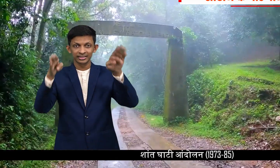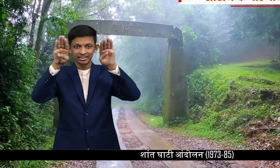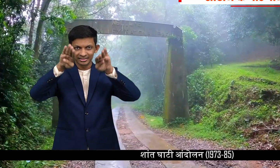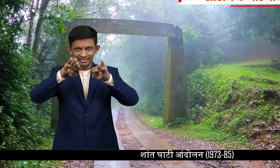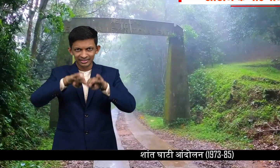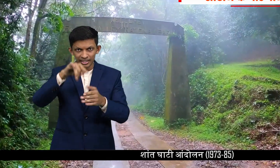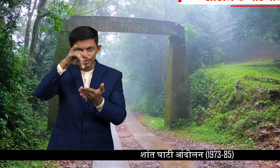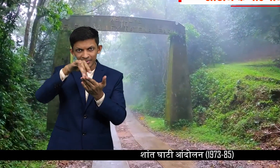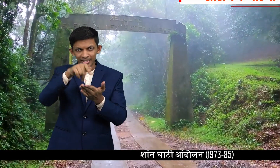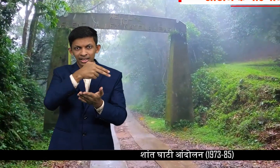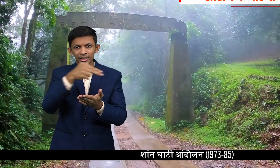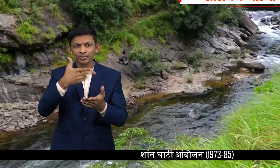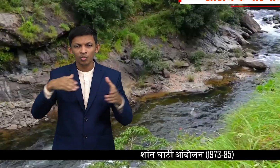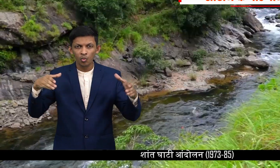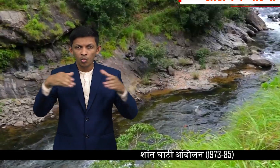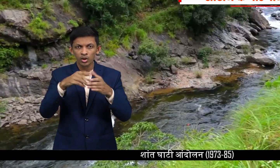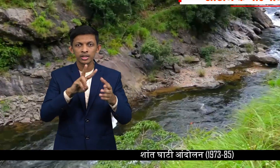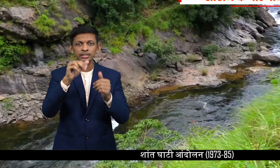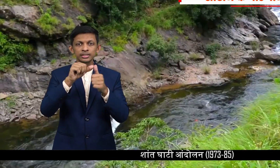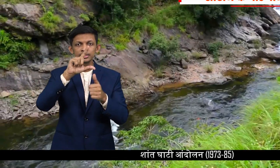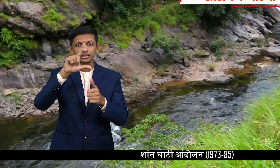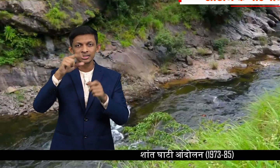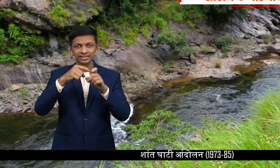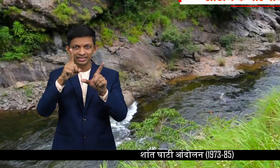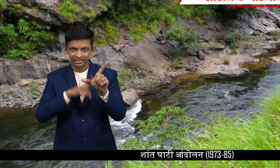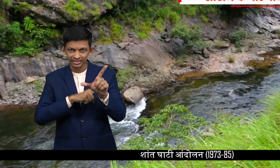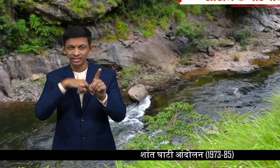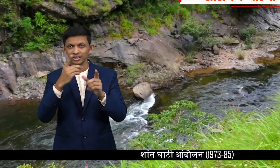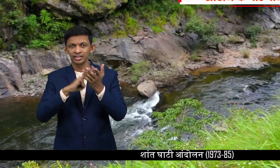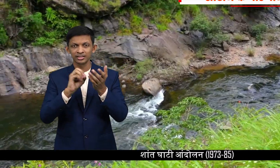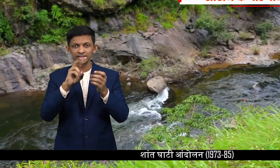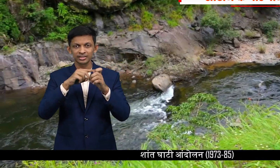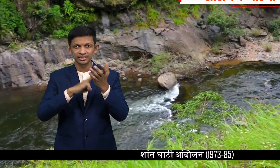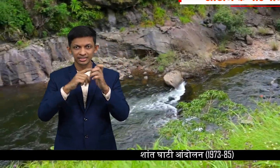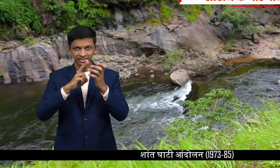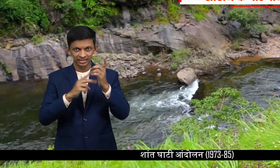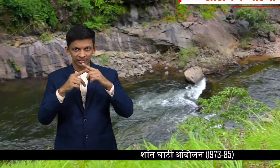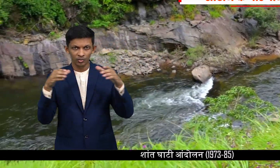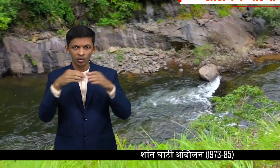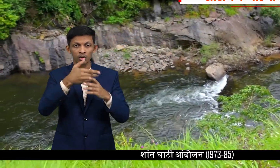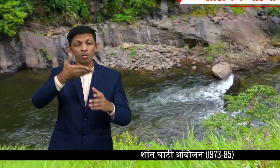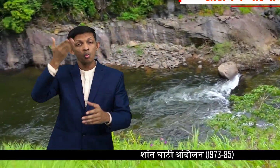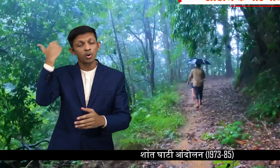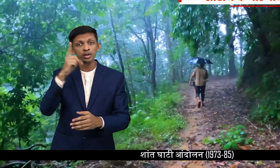शांत घाटी आंदोलन 1973 से 1985।